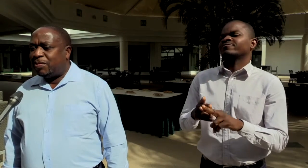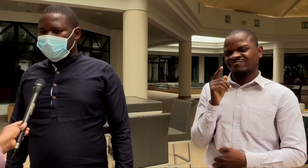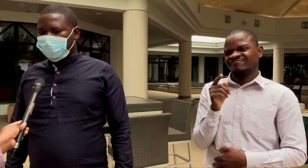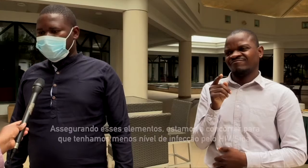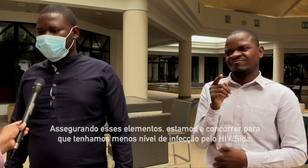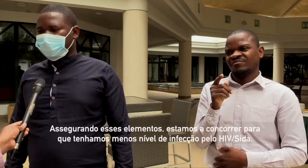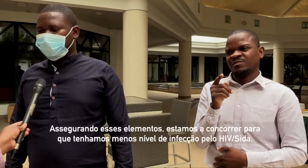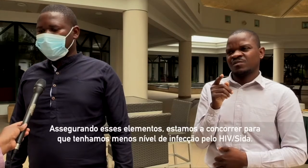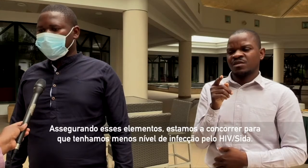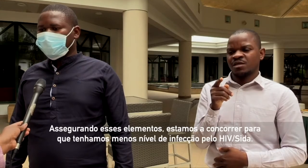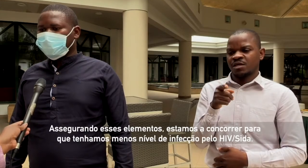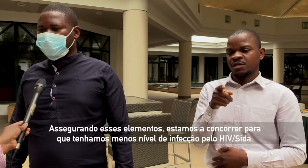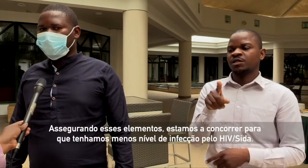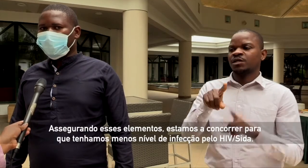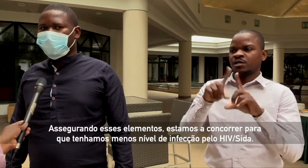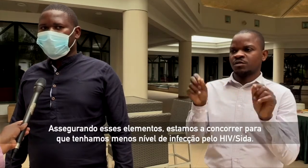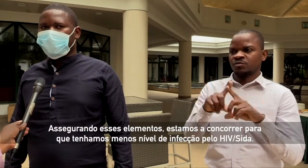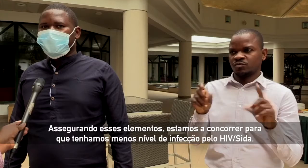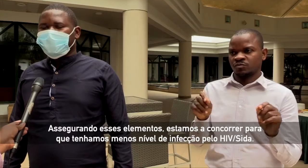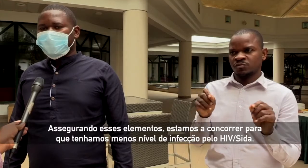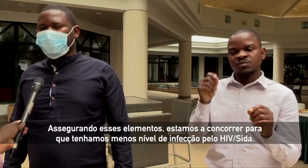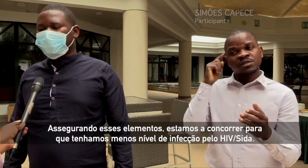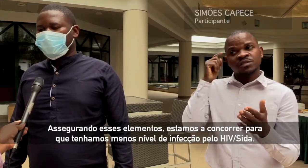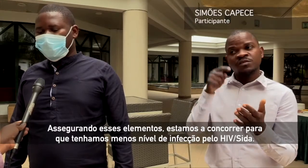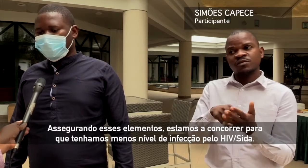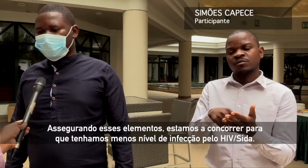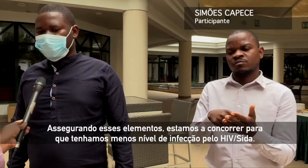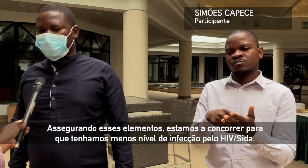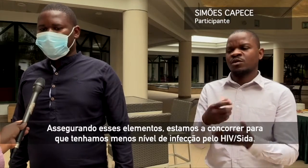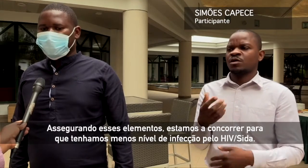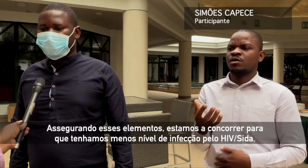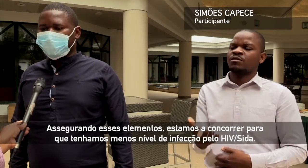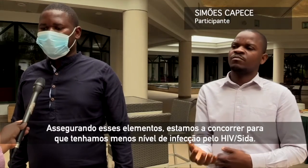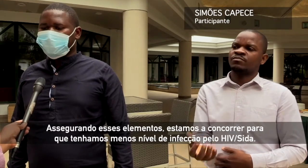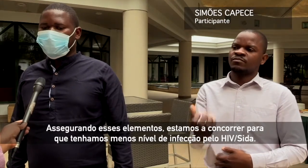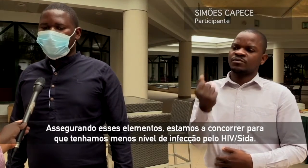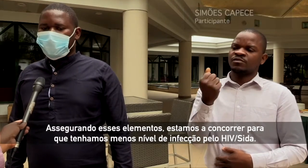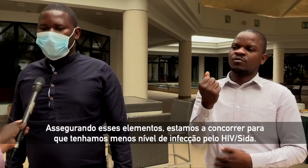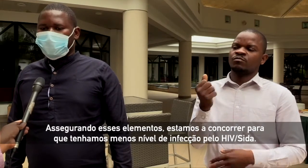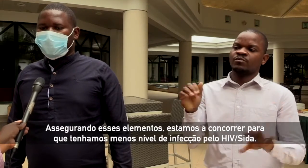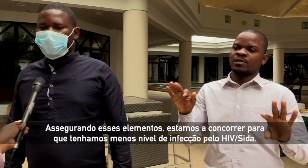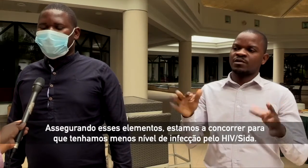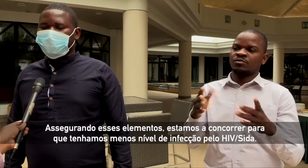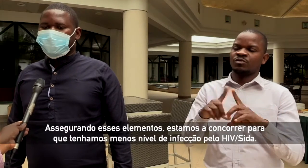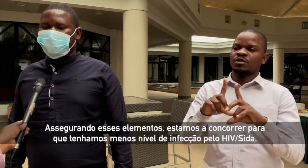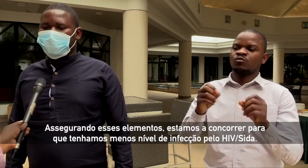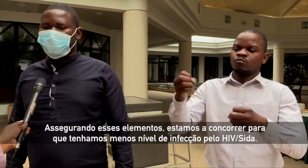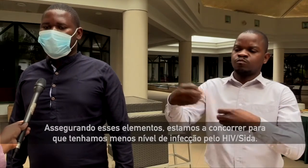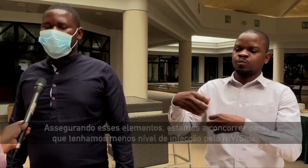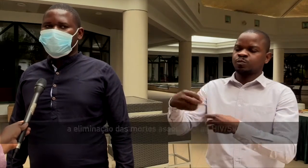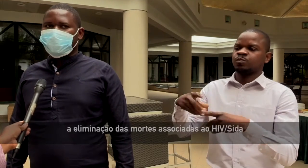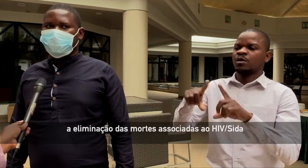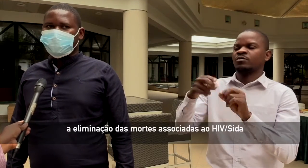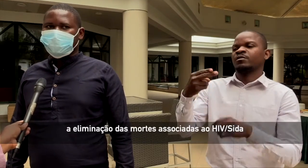A assegurando esses elementos, estamos a concorrer para que tenhamos menos nível de infecção do HIV e SIDA em